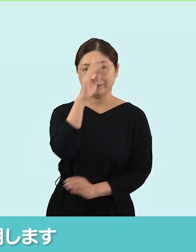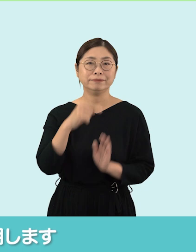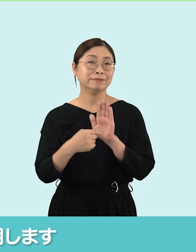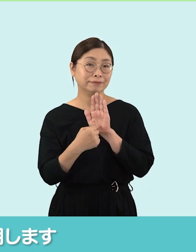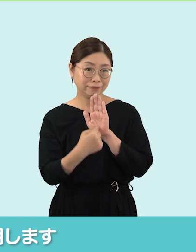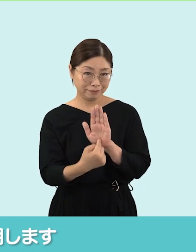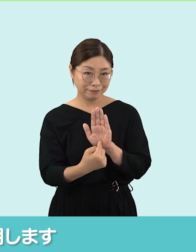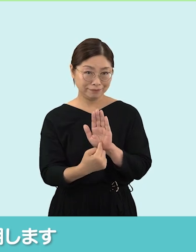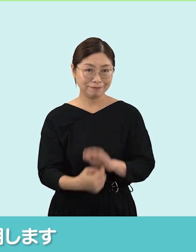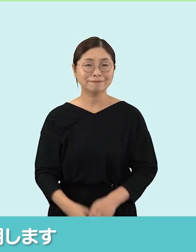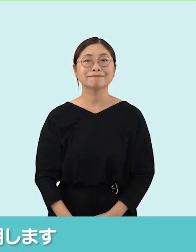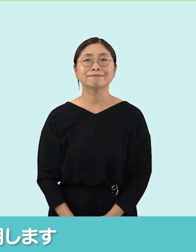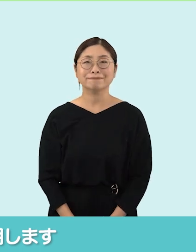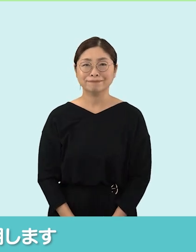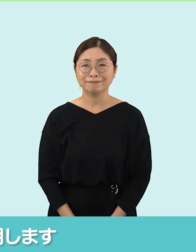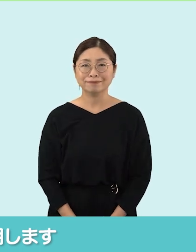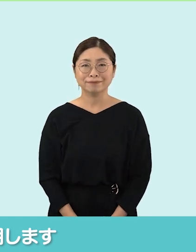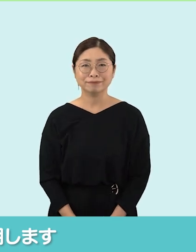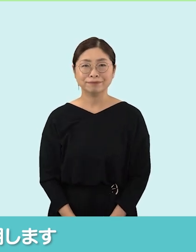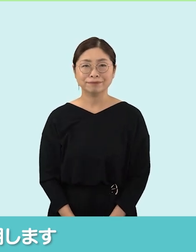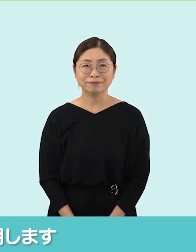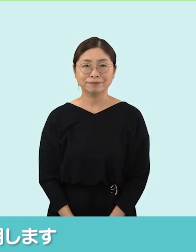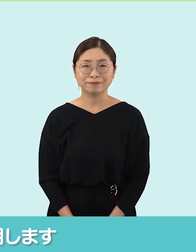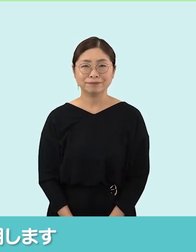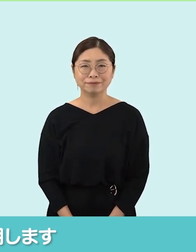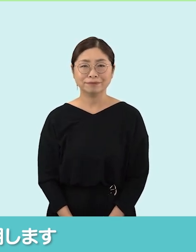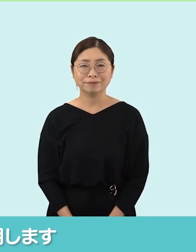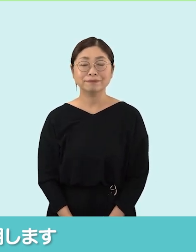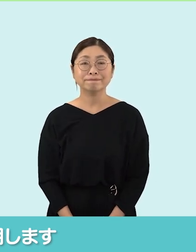RS 表現について説明します。